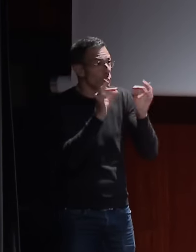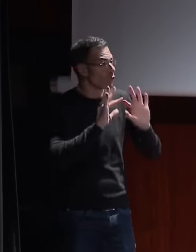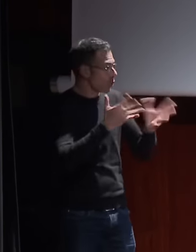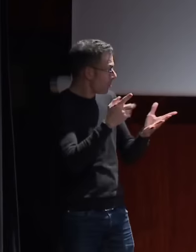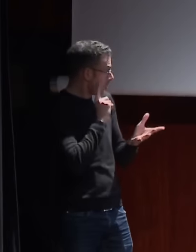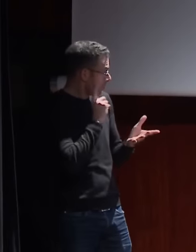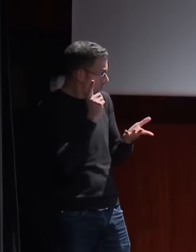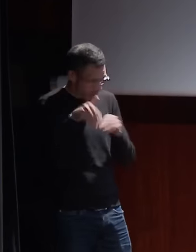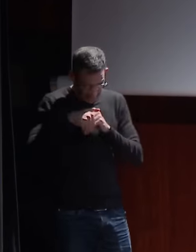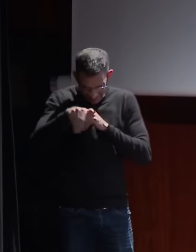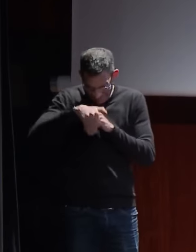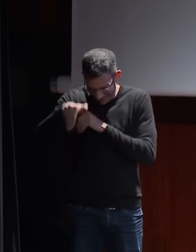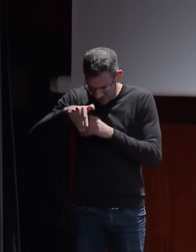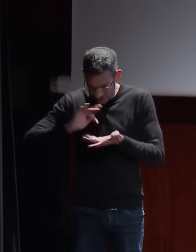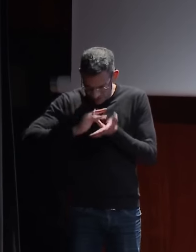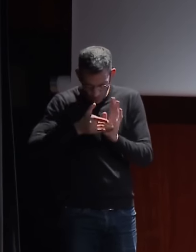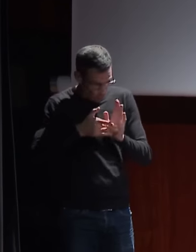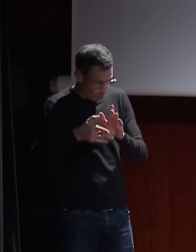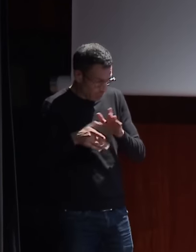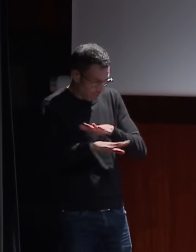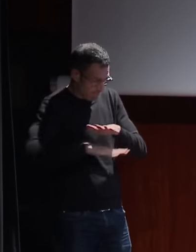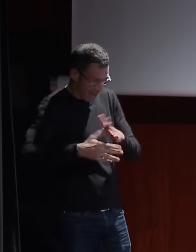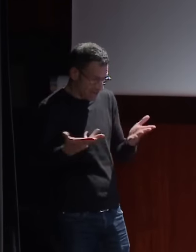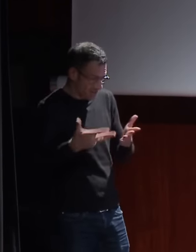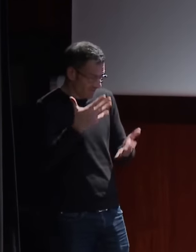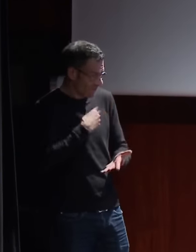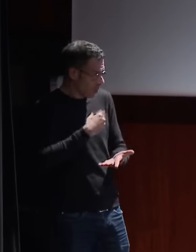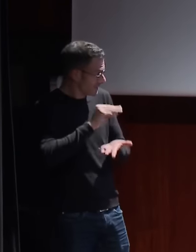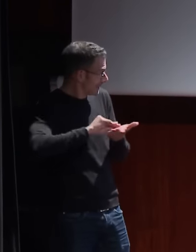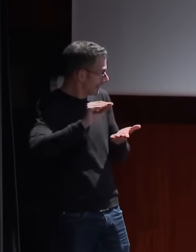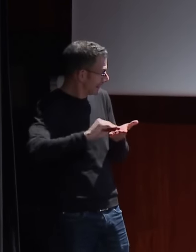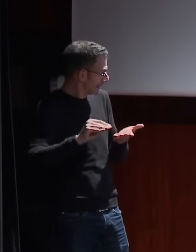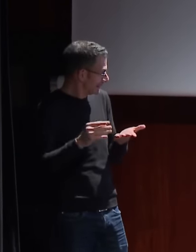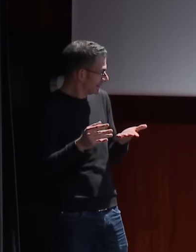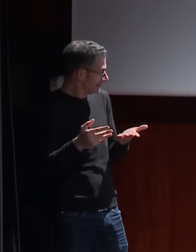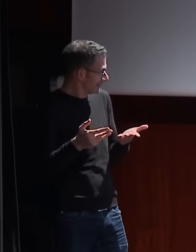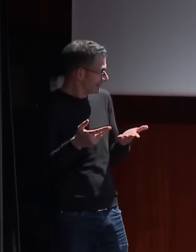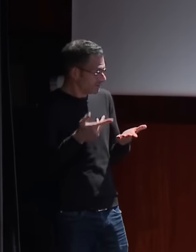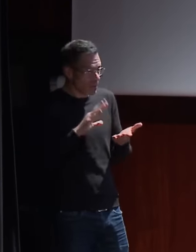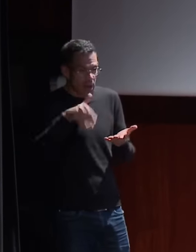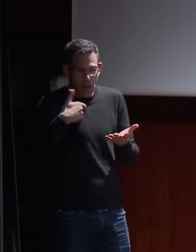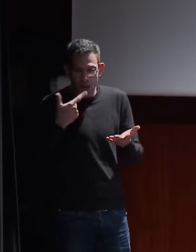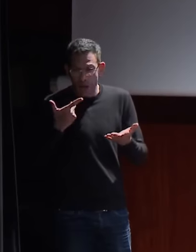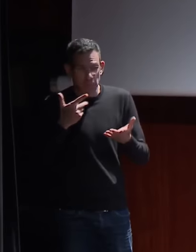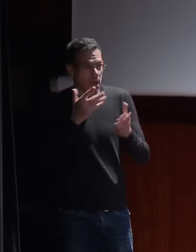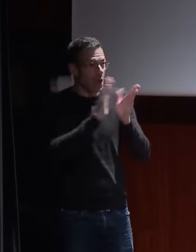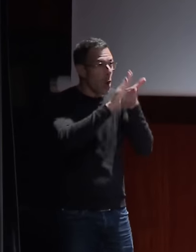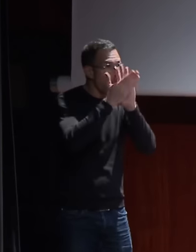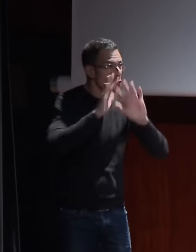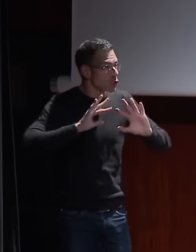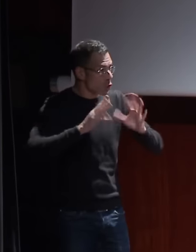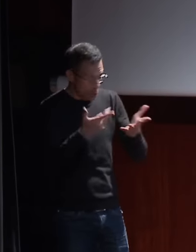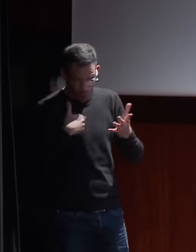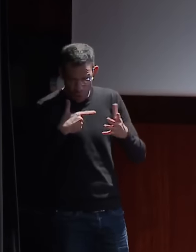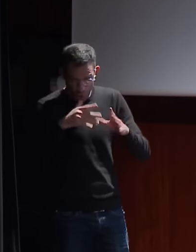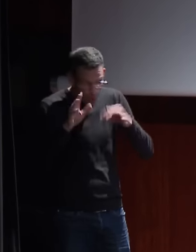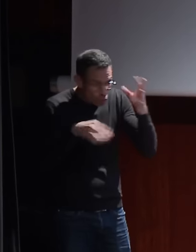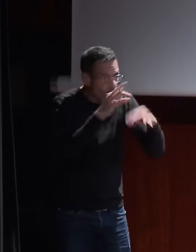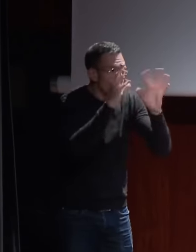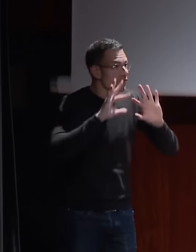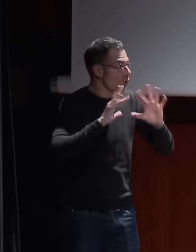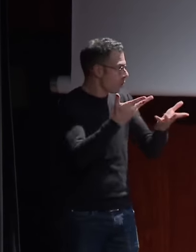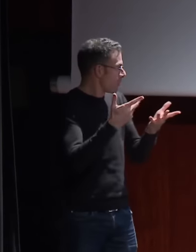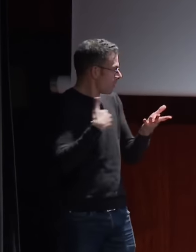écrit. Donc là, on a un problème linguistique et de médiation pour arriver jusqu'aux documents, jusqu'aux